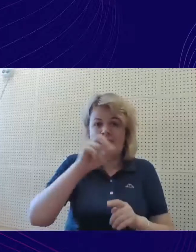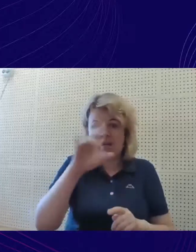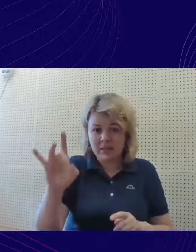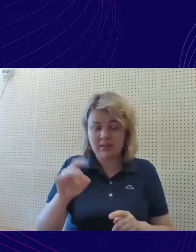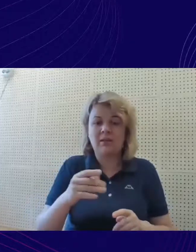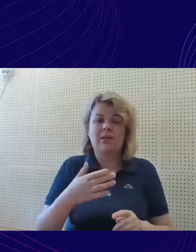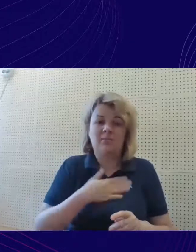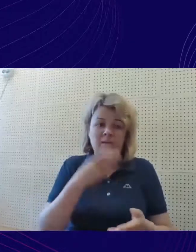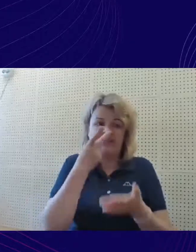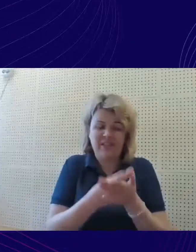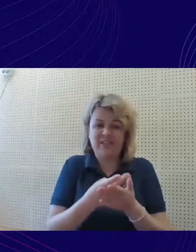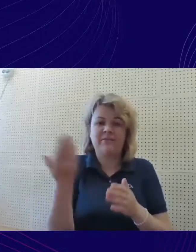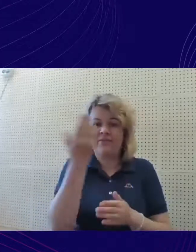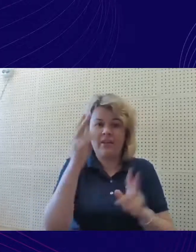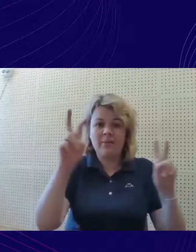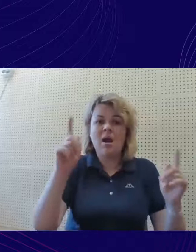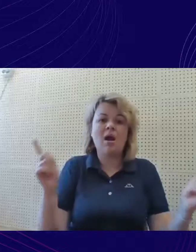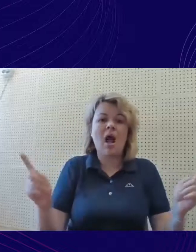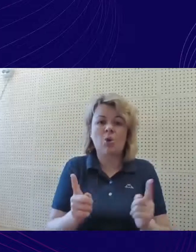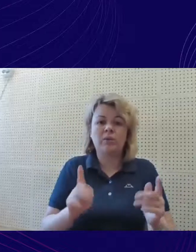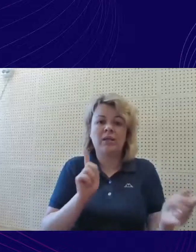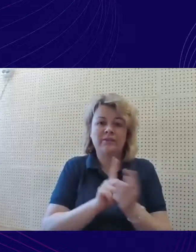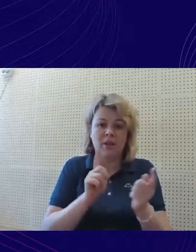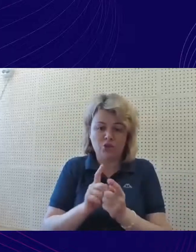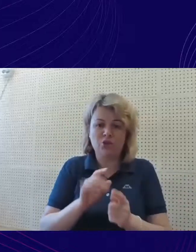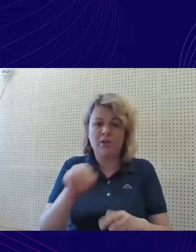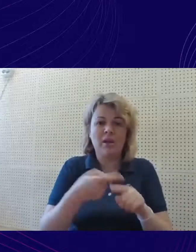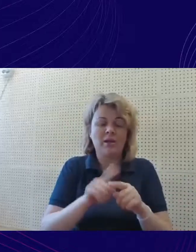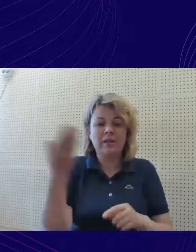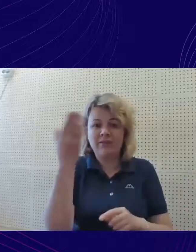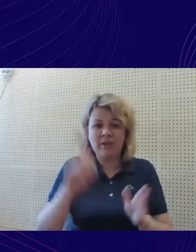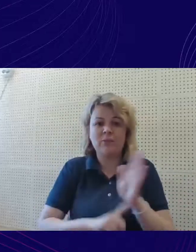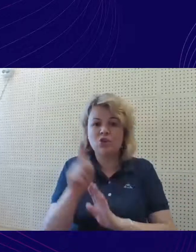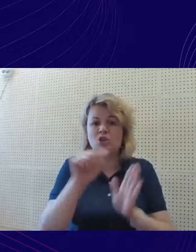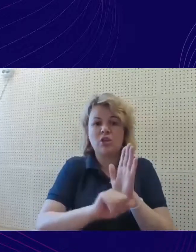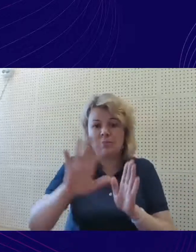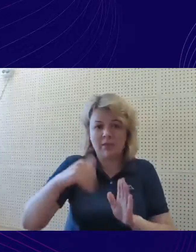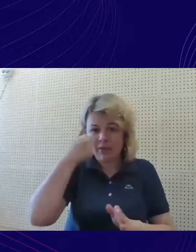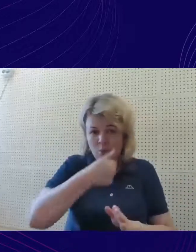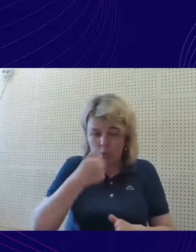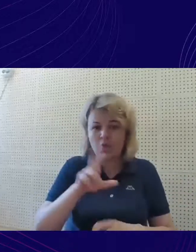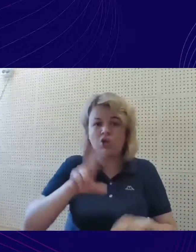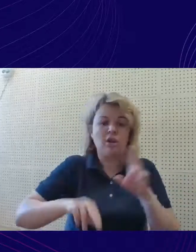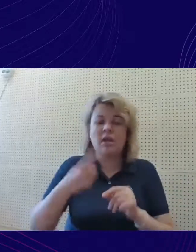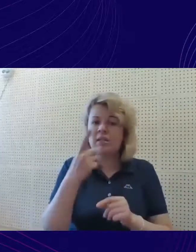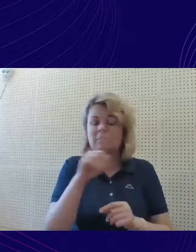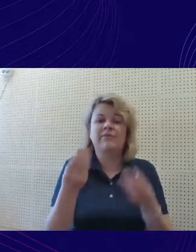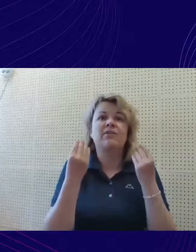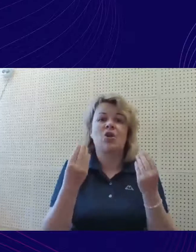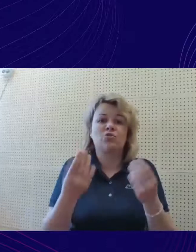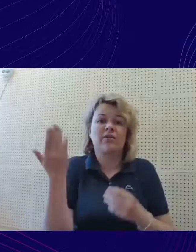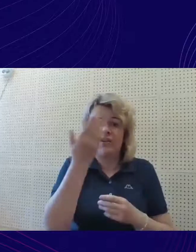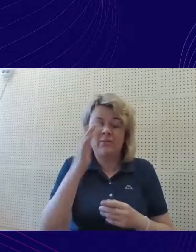много лет, с 65 года, является одним из выдающихся фильмов в истории мирового кино.